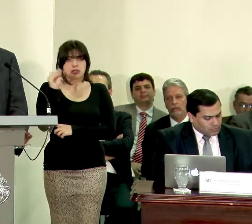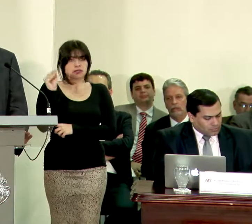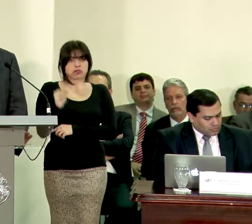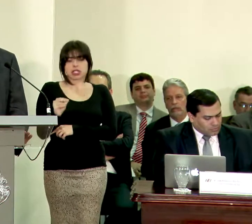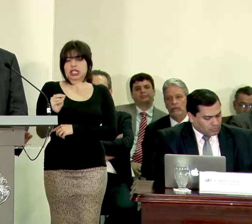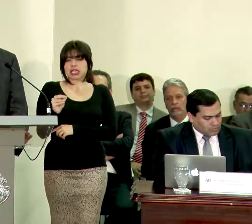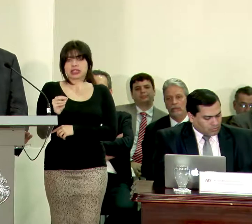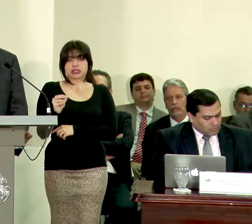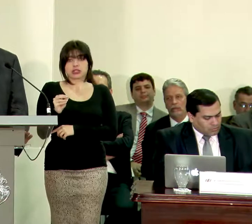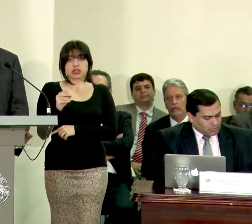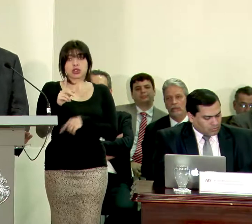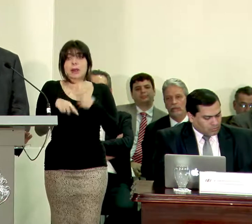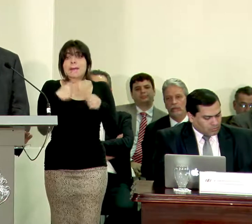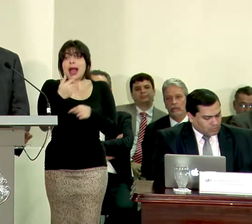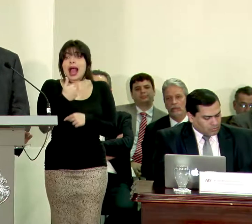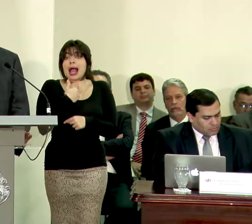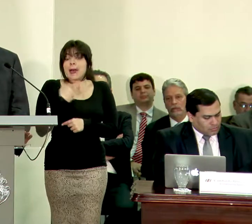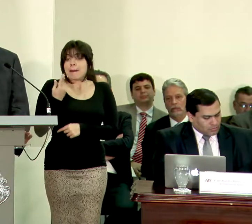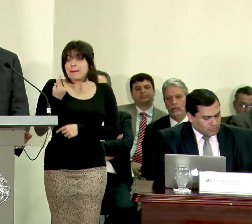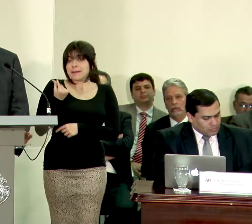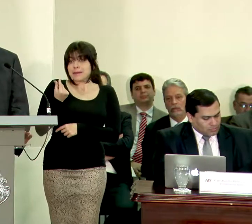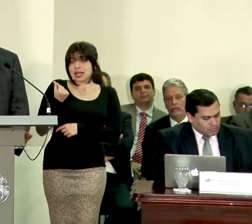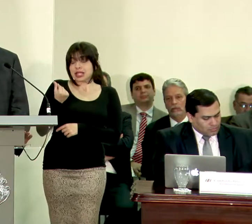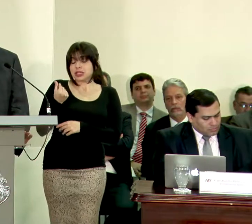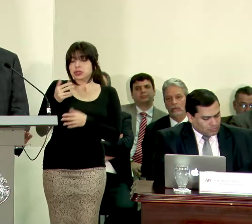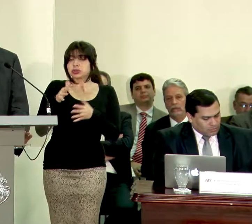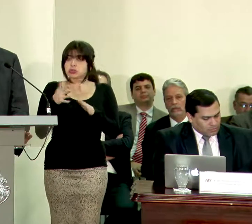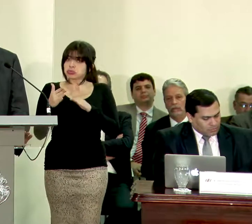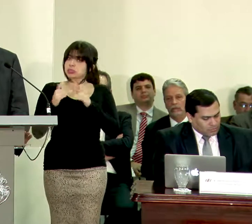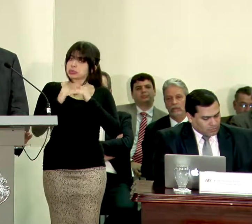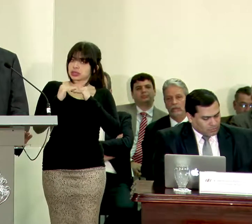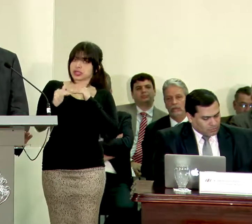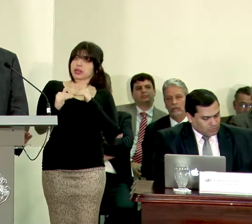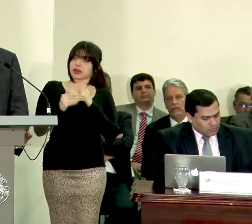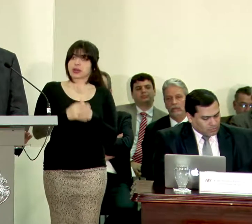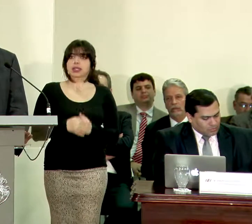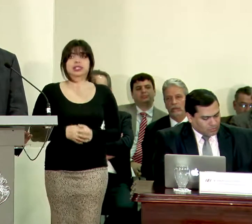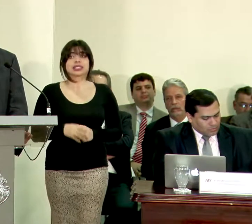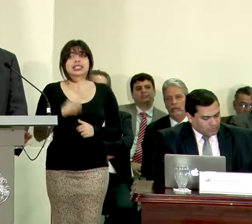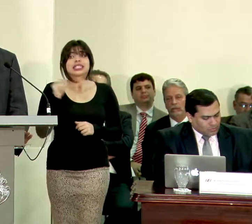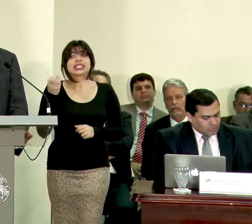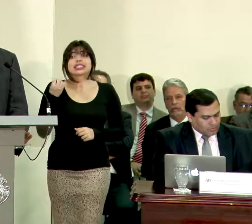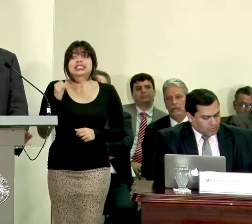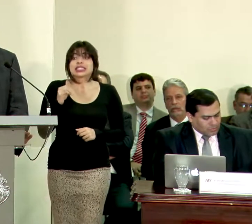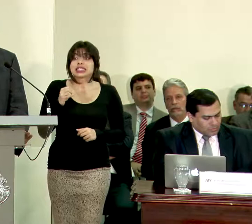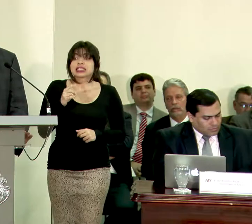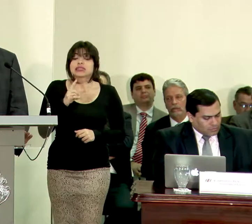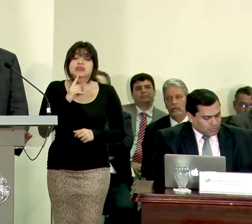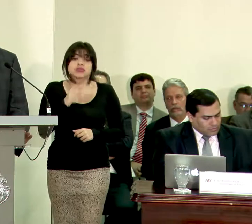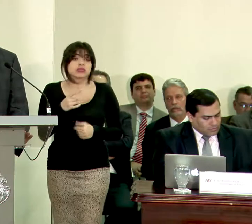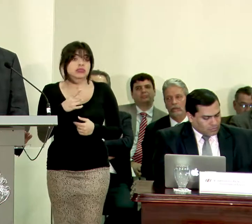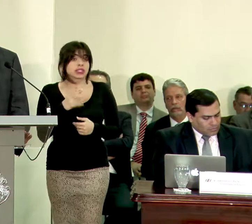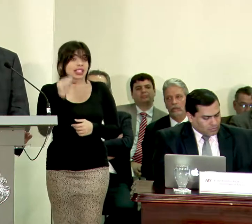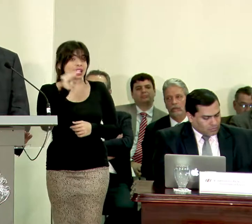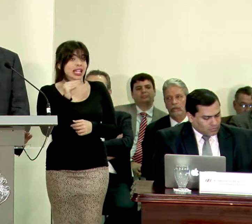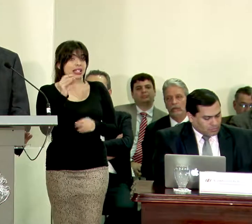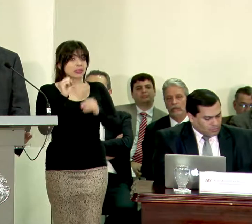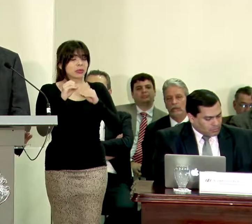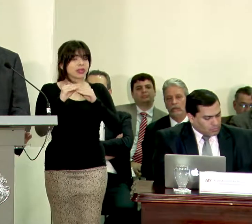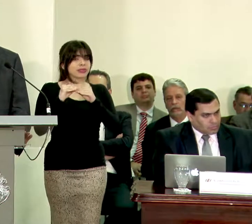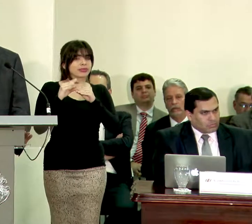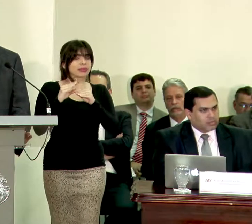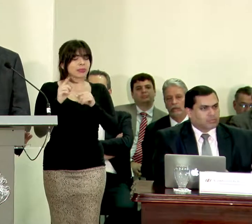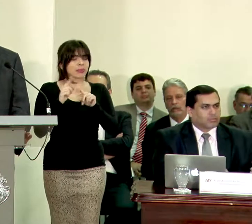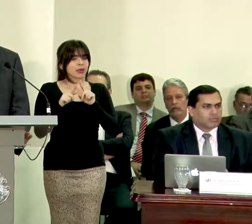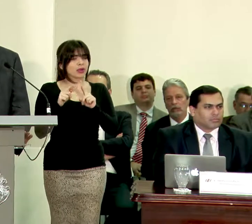interés. Entonces, vamos a tener precios relativamente estables y si bien las tasas de interés pueden subir, no prevemos